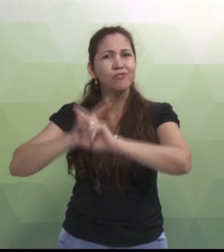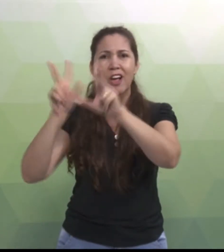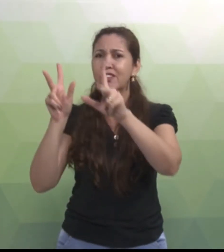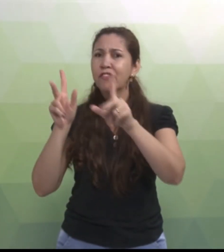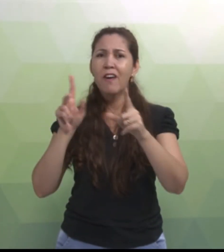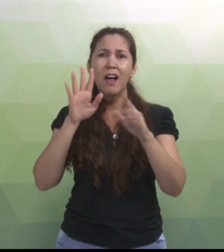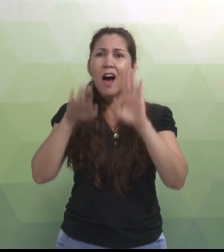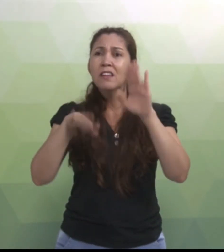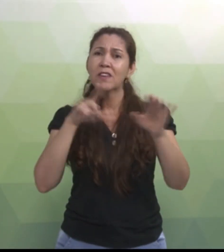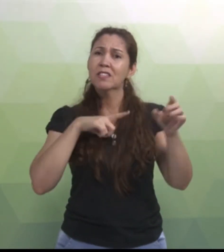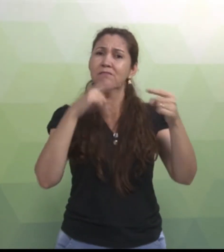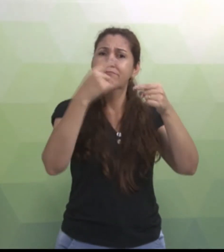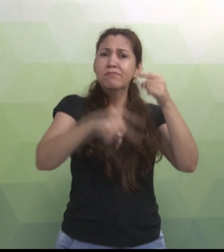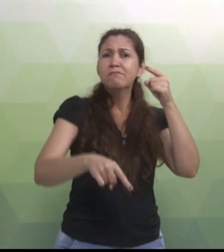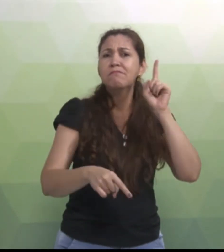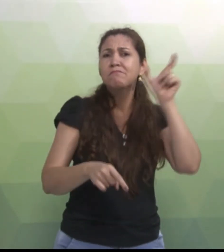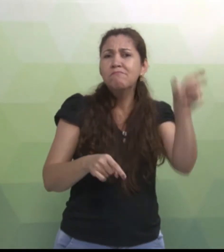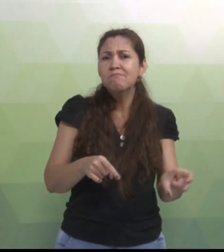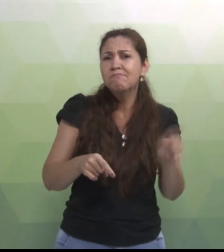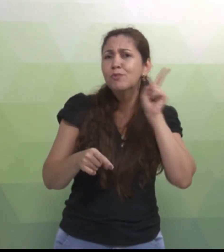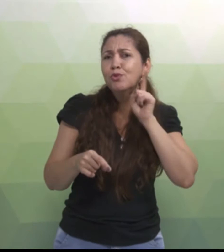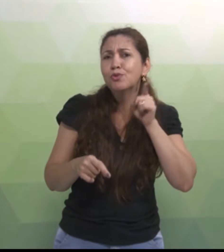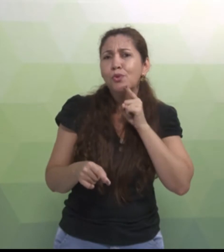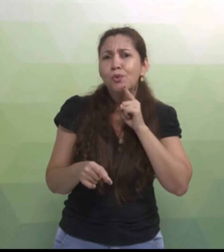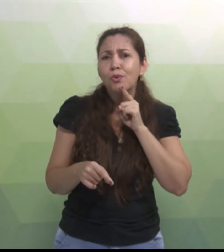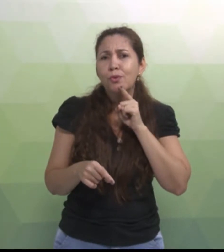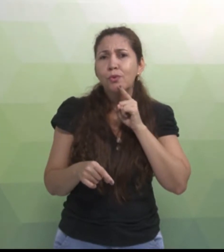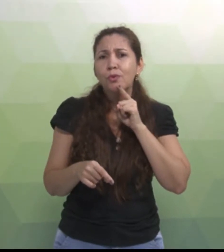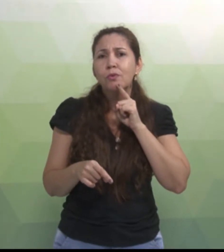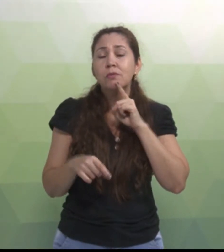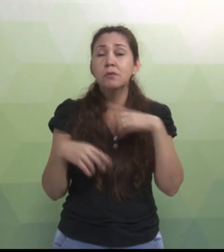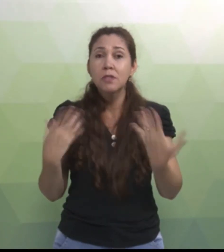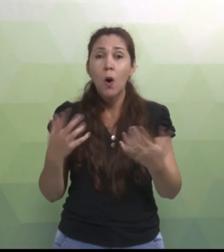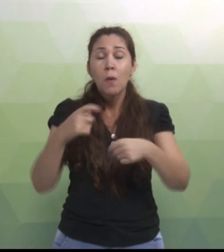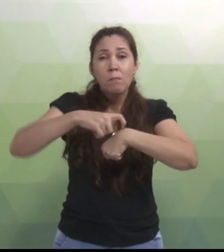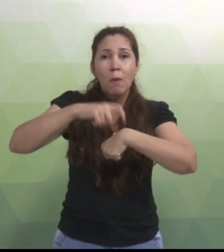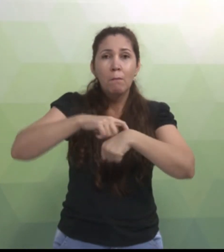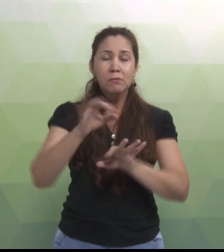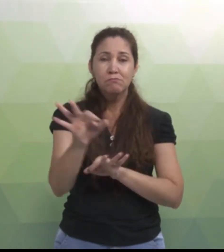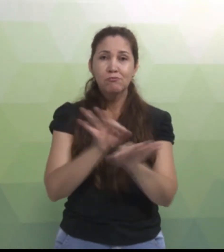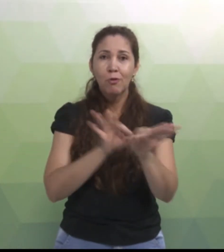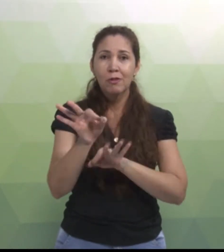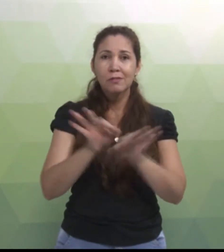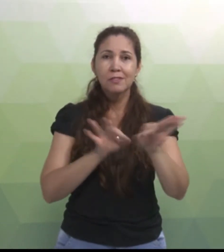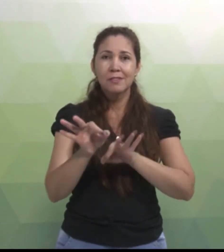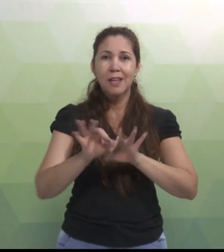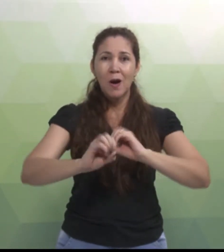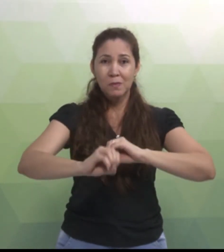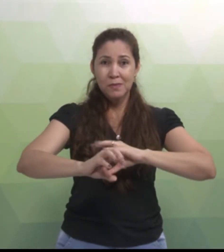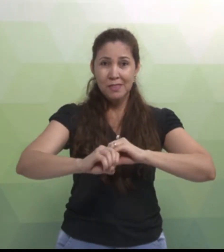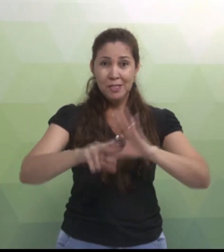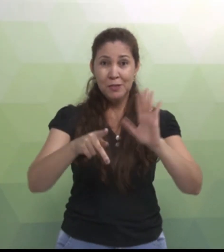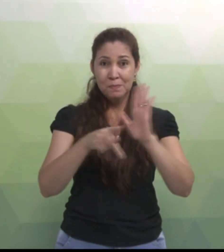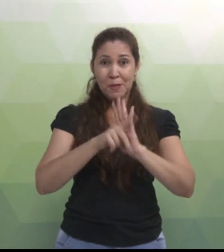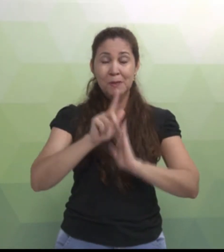ela é diferente e não condiz com o surdo. Então, no momento da preparação da